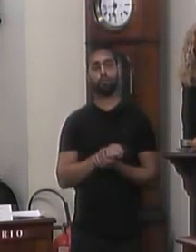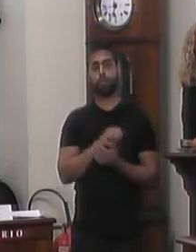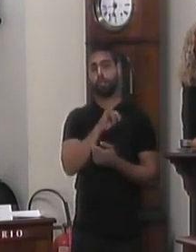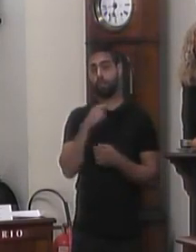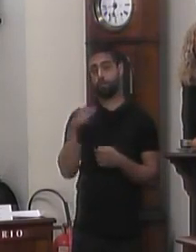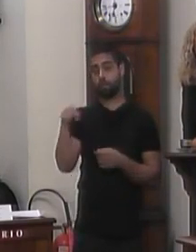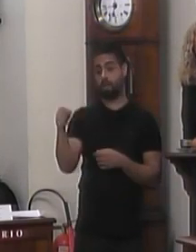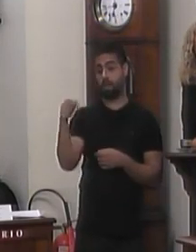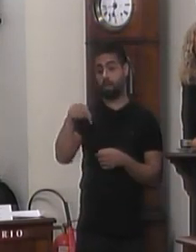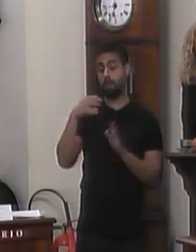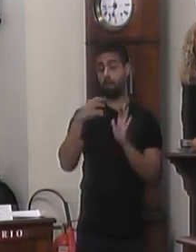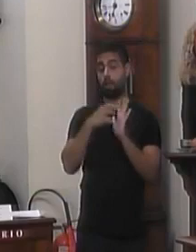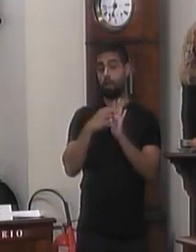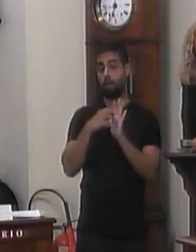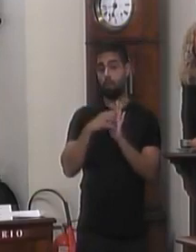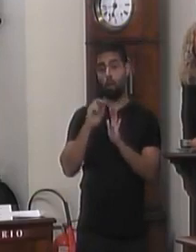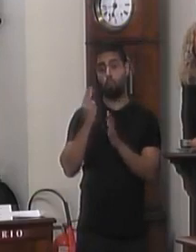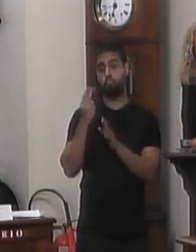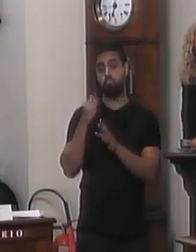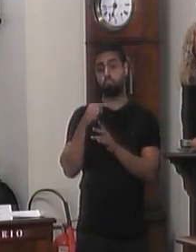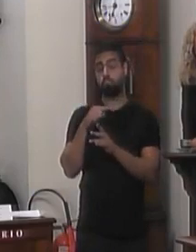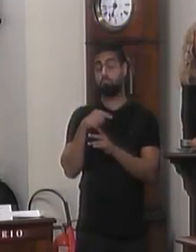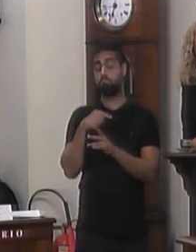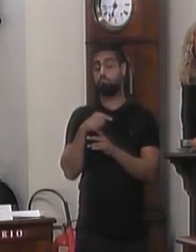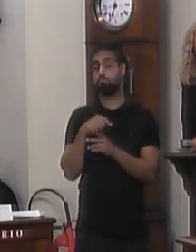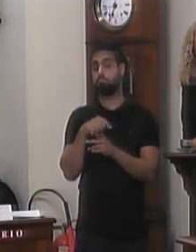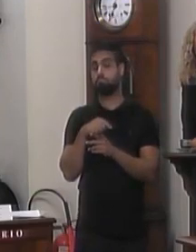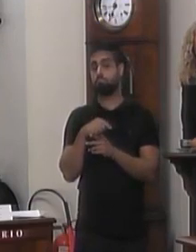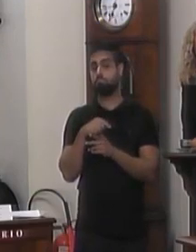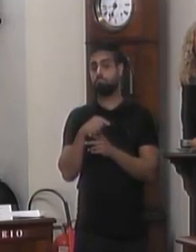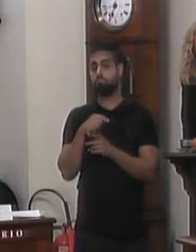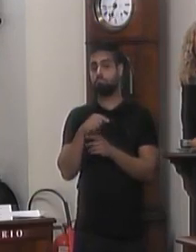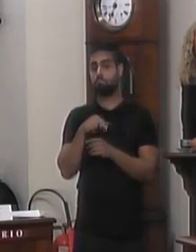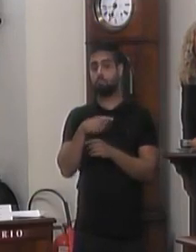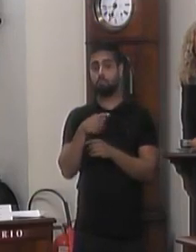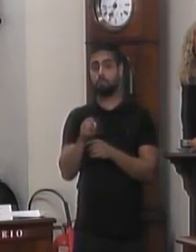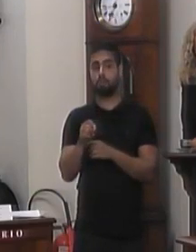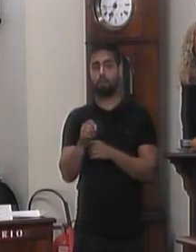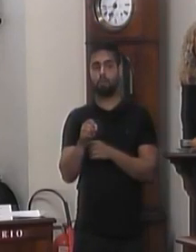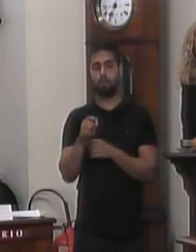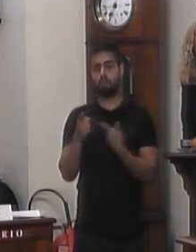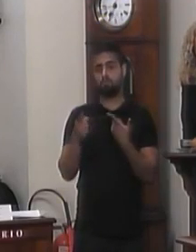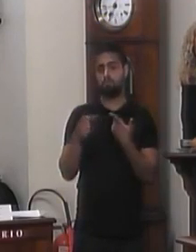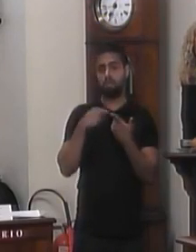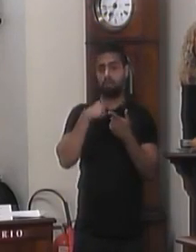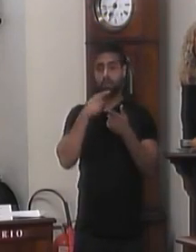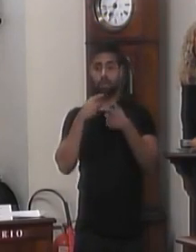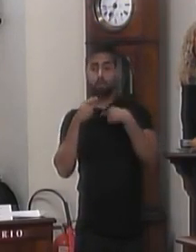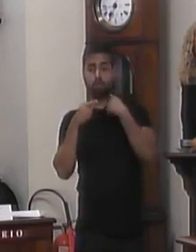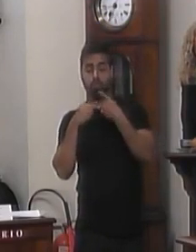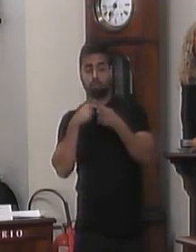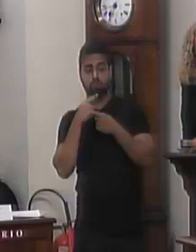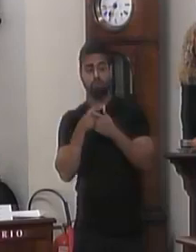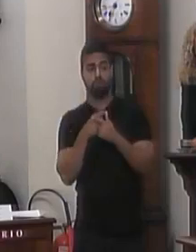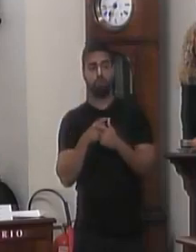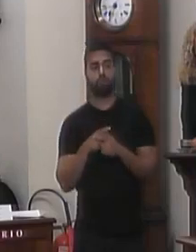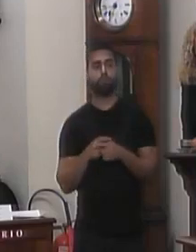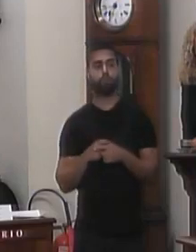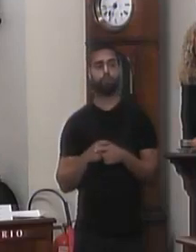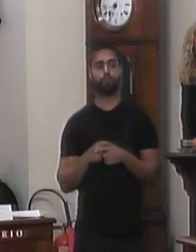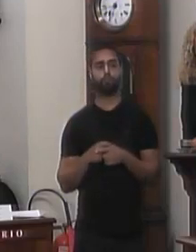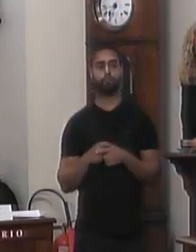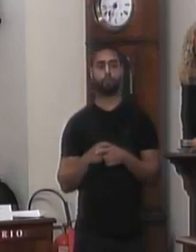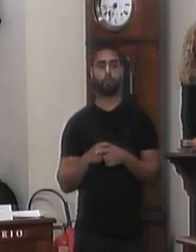para casa ou não, né? E aí, achei que ficou meio em dúvida, lógico que, assim,